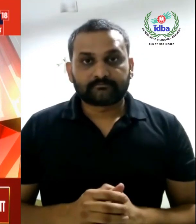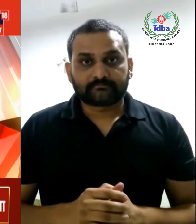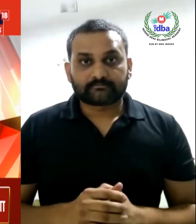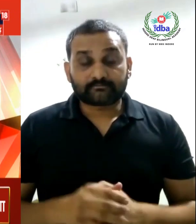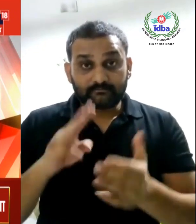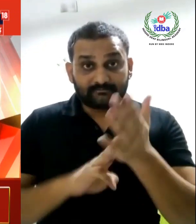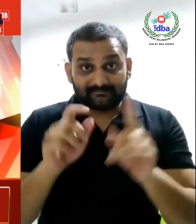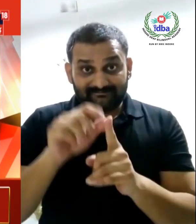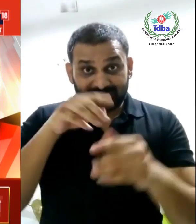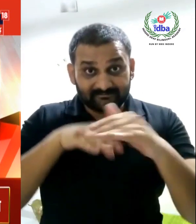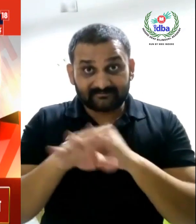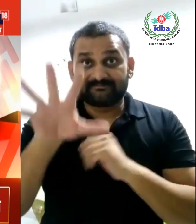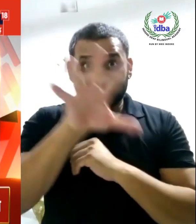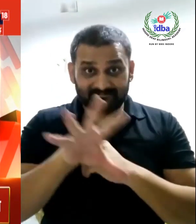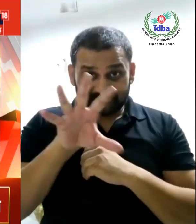कि मध्य प्रदेश में